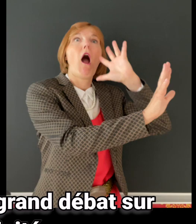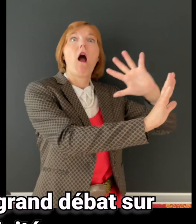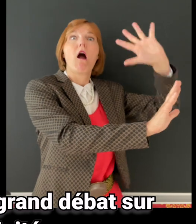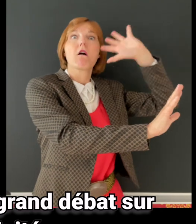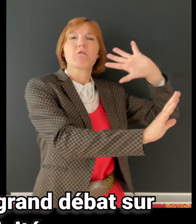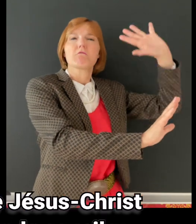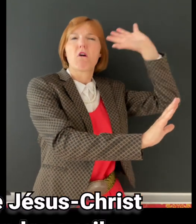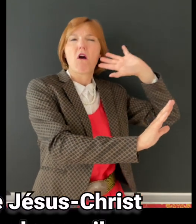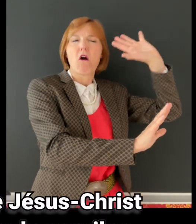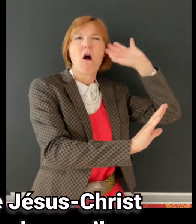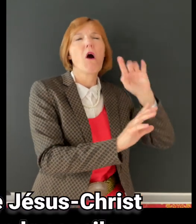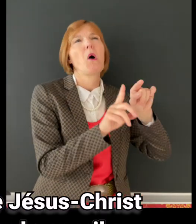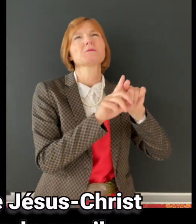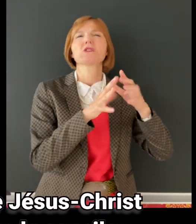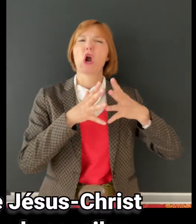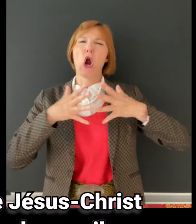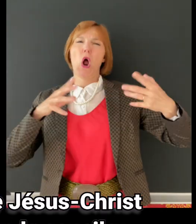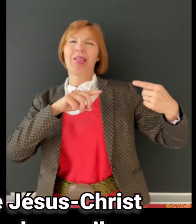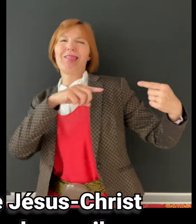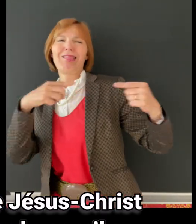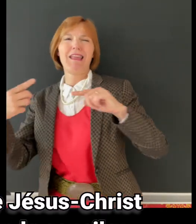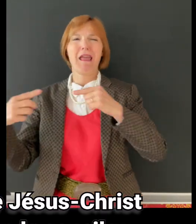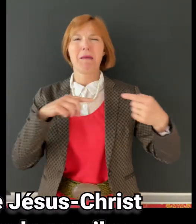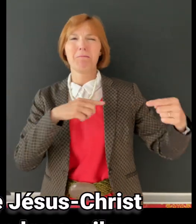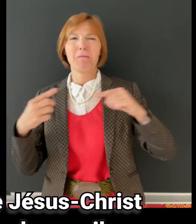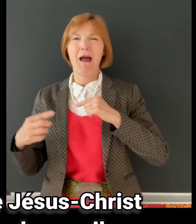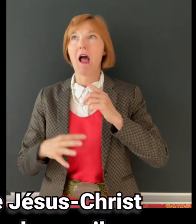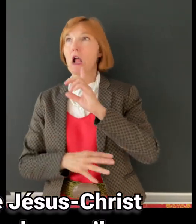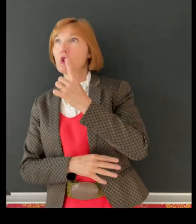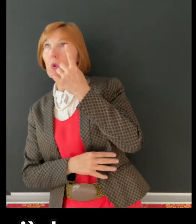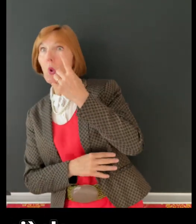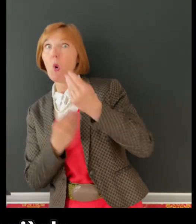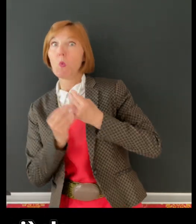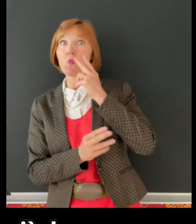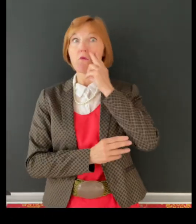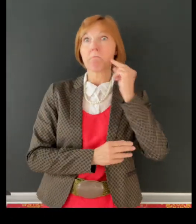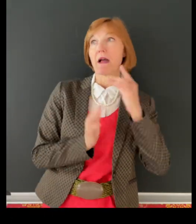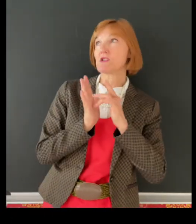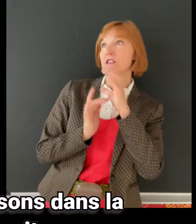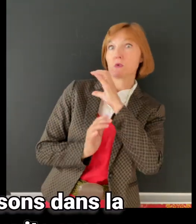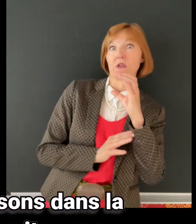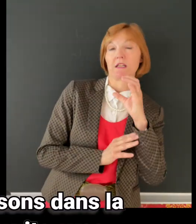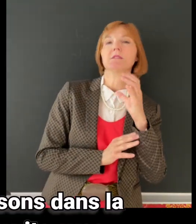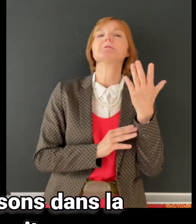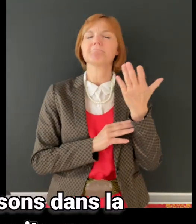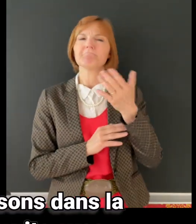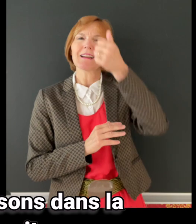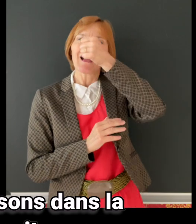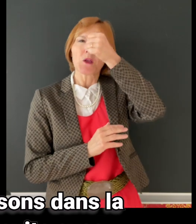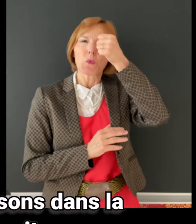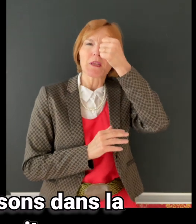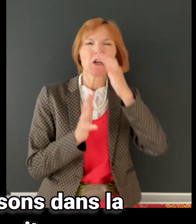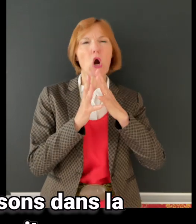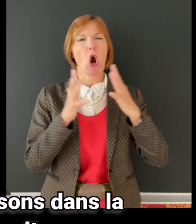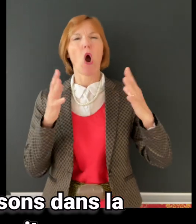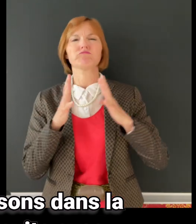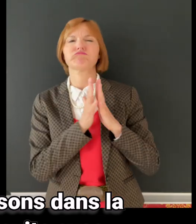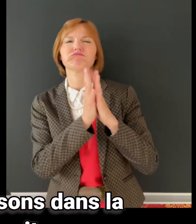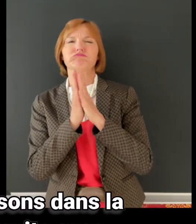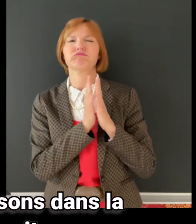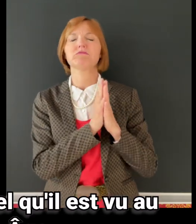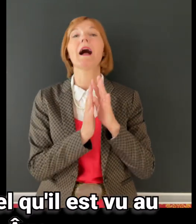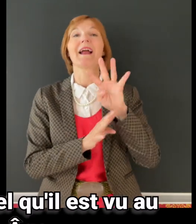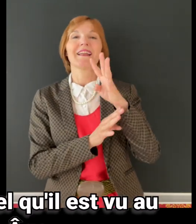la divinité et l'humanité de Jésus-Christ autour des grands conciles du IVe siècle. Nous progressons dans la réflexion ensuite